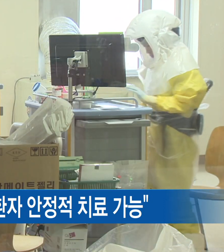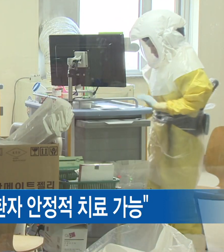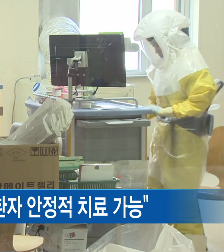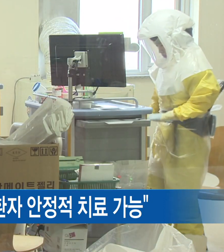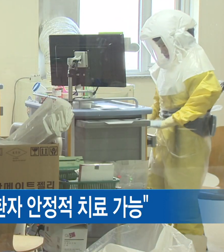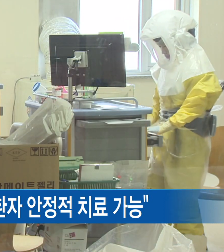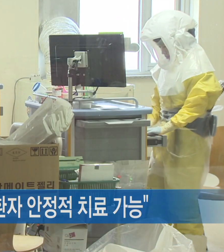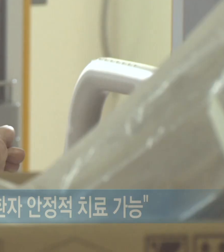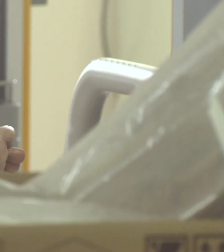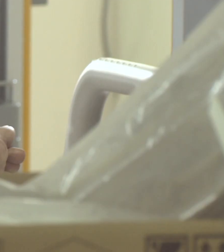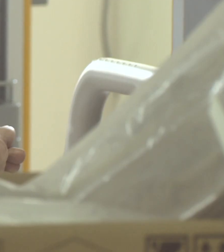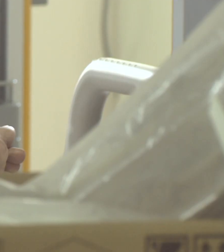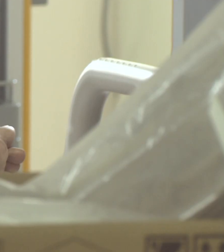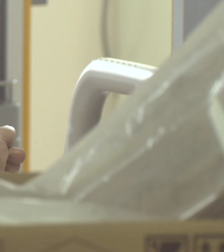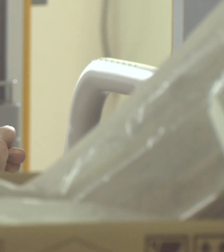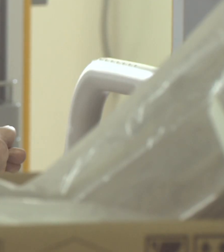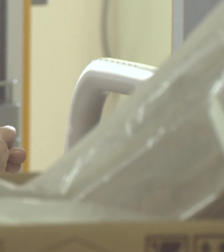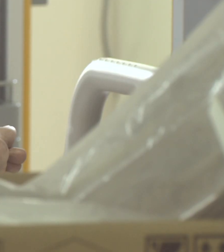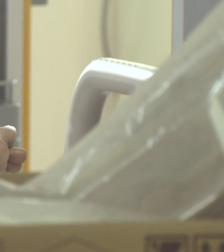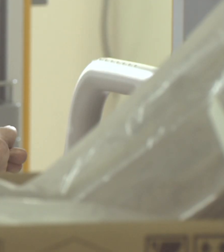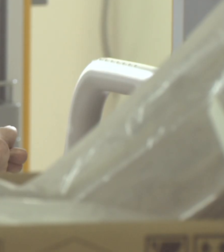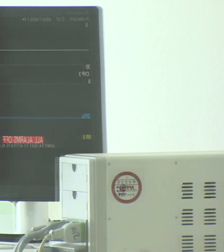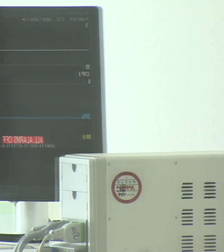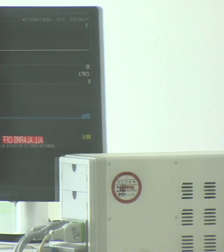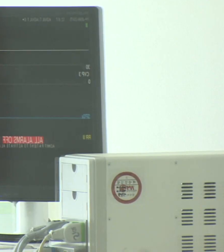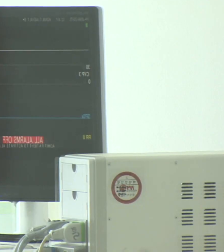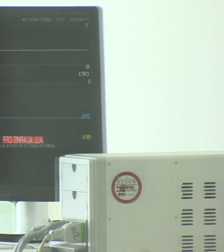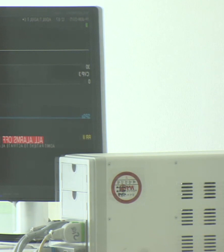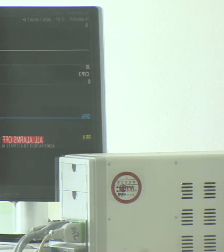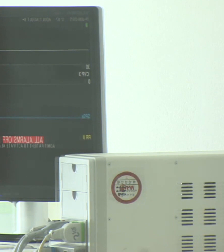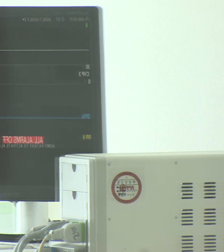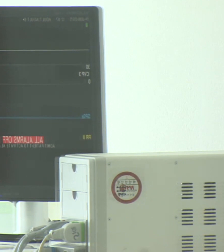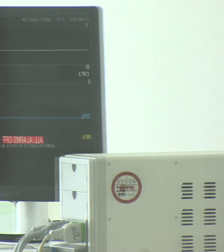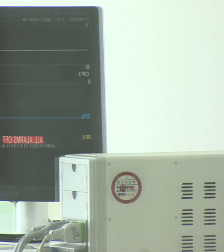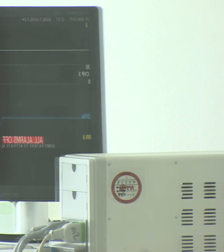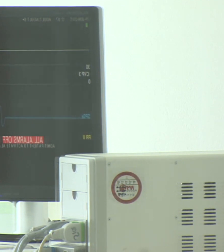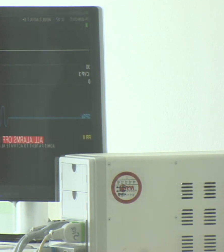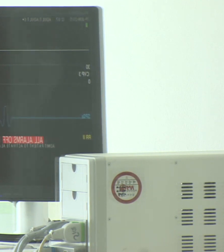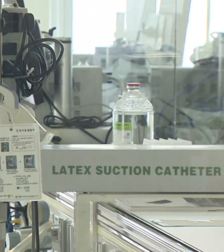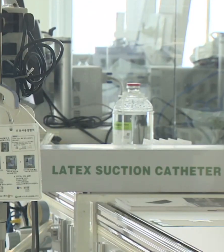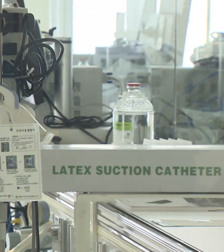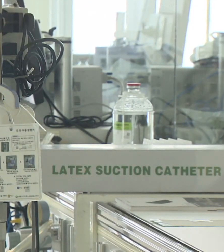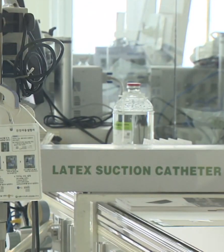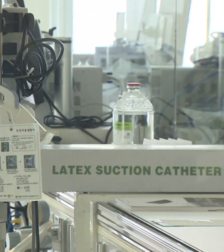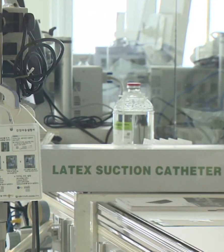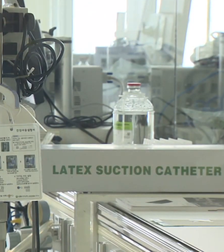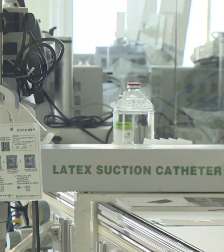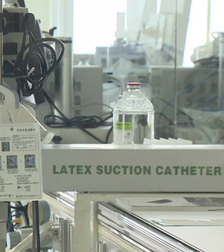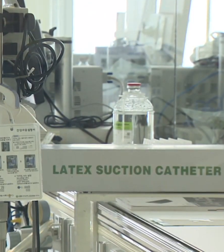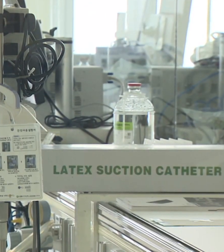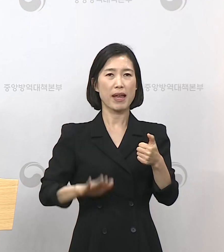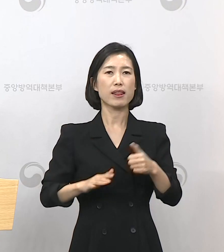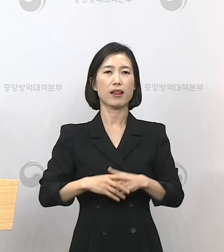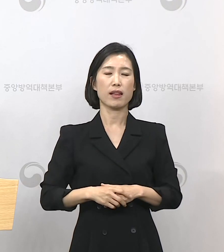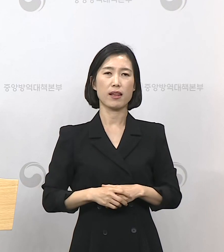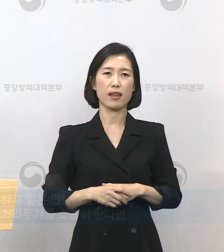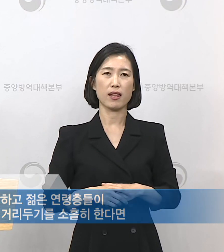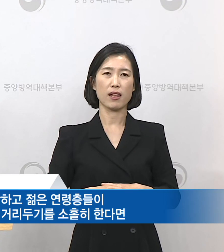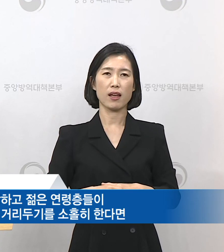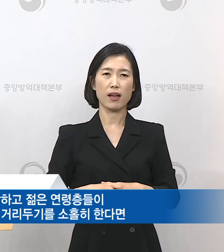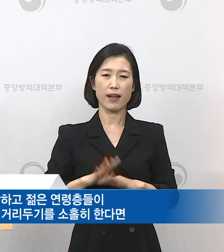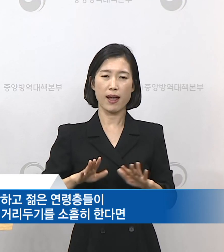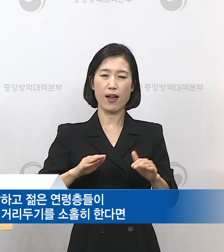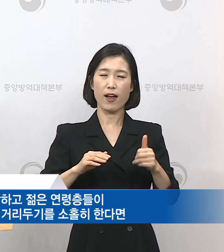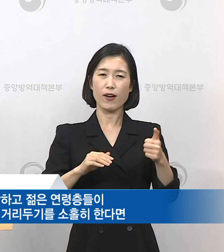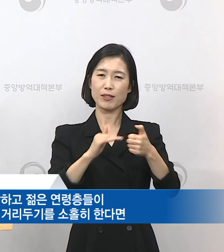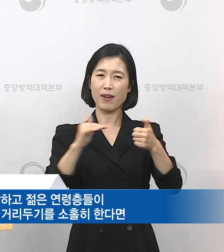평가했습니다 다만 긴장감을 늦추지 말고 사회적 거리 두기에 힘써 줄 것을 거듭 당부했습니다 이런